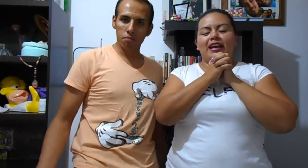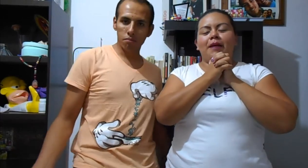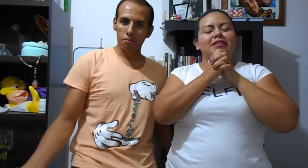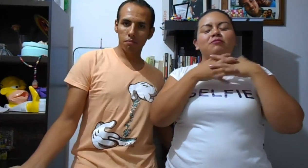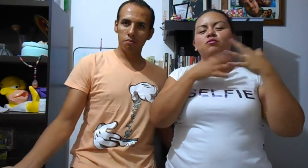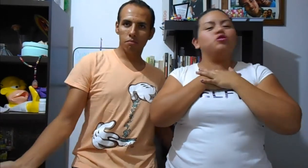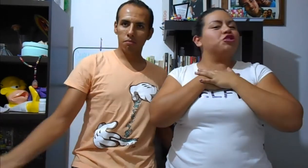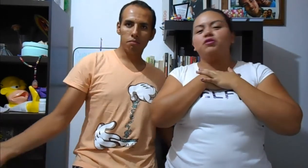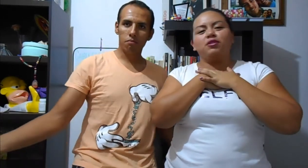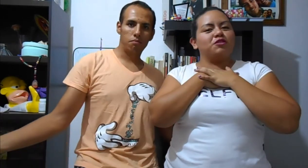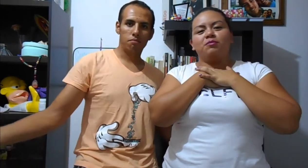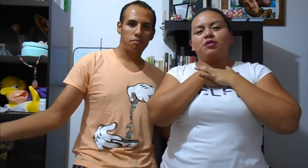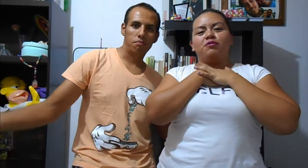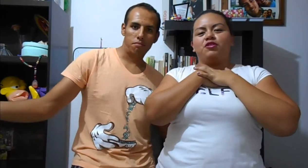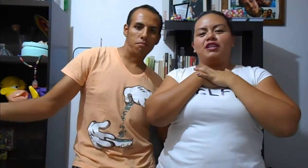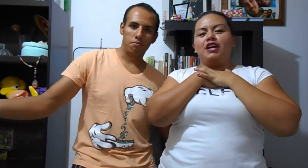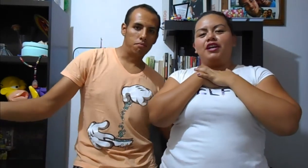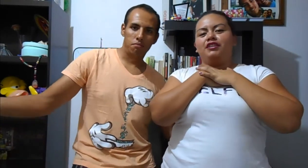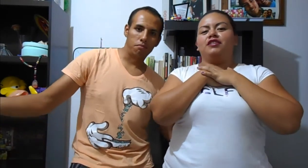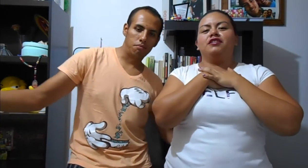la apreciamos mucho, mucho, mucho, mucho, mucho. Y es